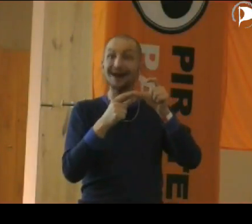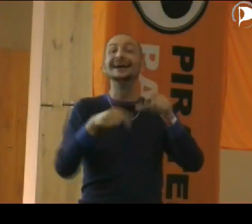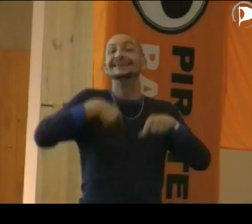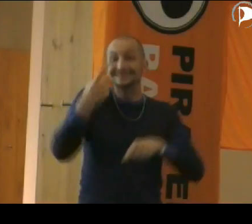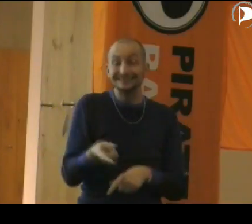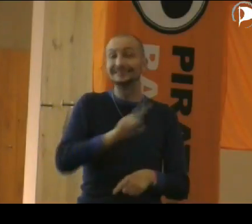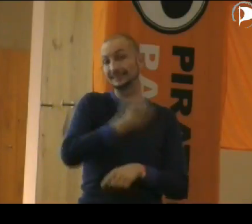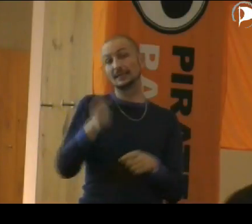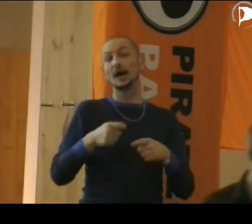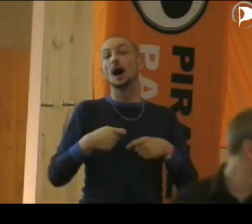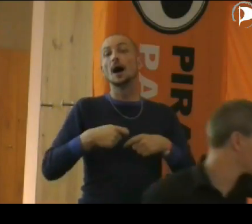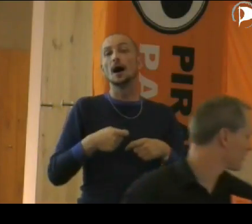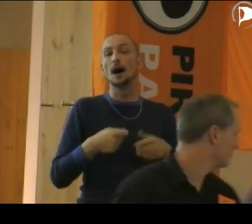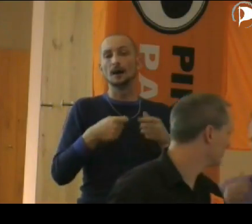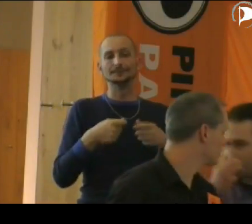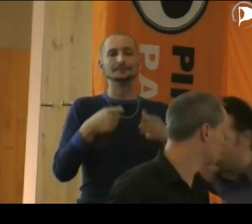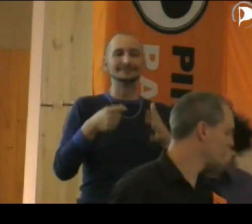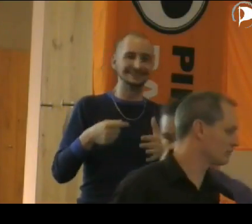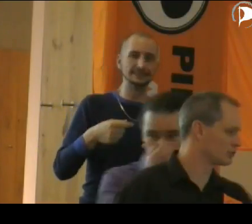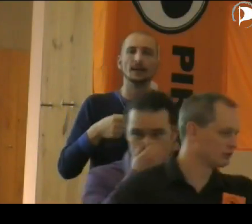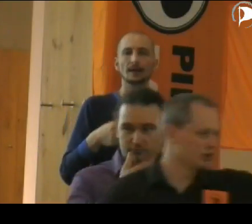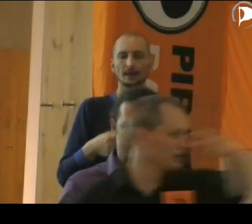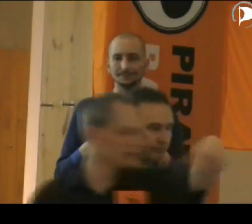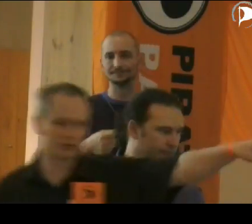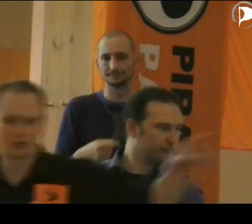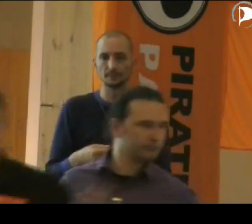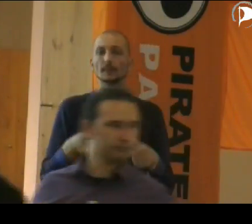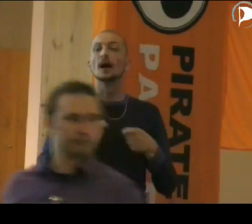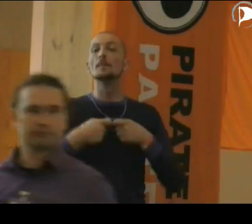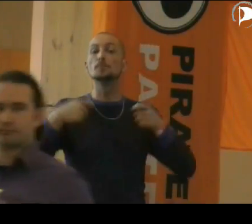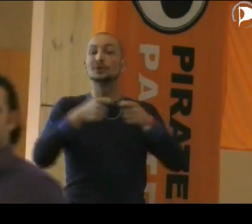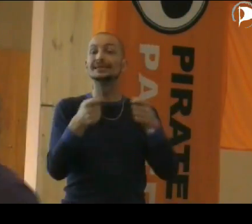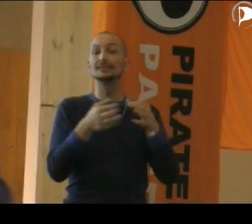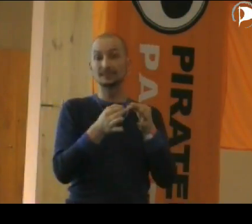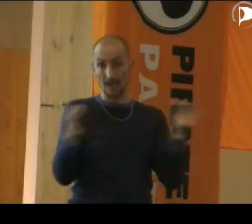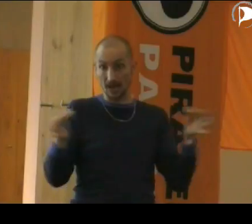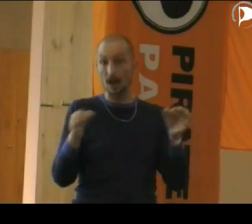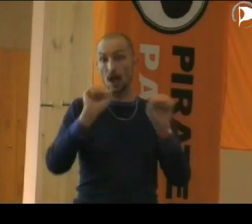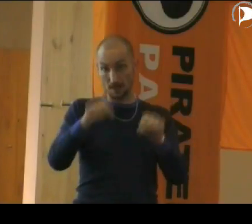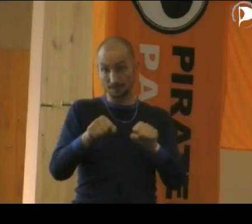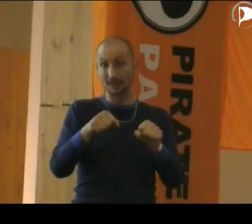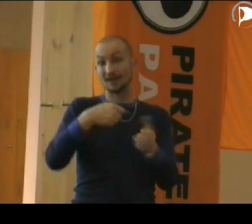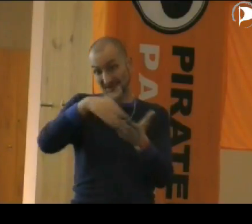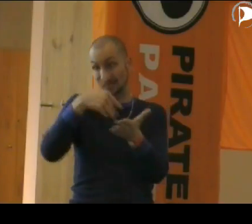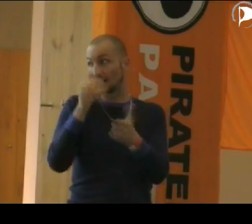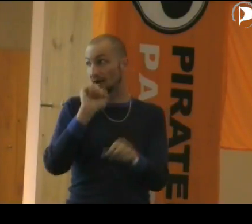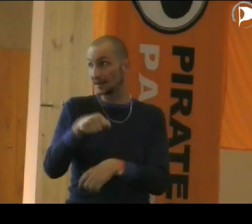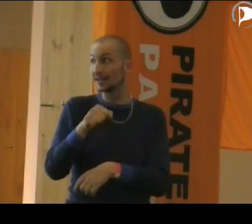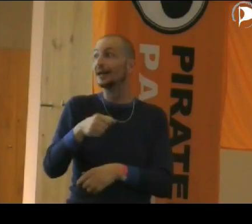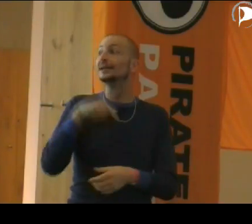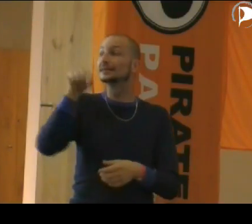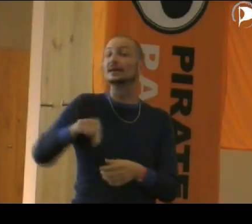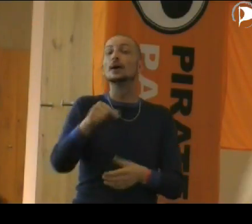bundestag ich habe mich entschlossen mit vor die linse kandidieren weil ich mittlerweile rücksprache gleich noch mit einigen leuten